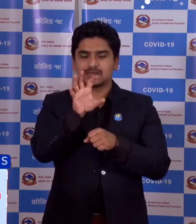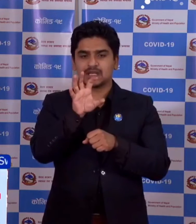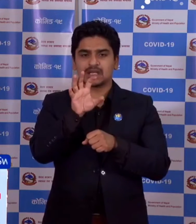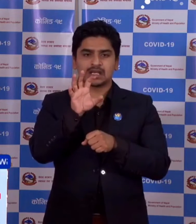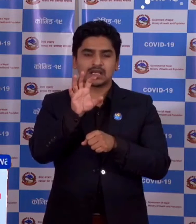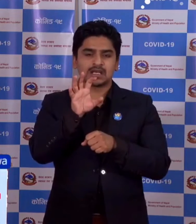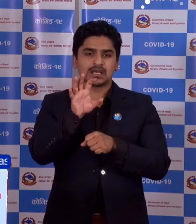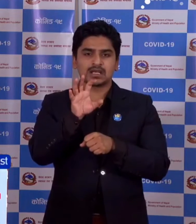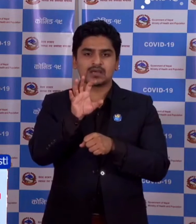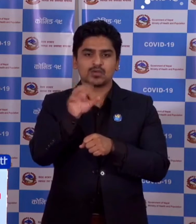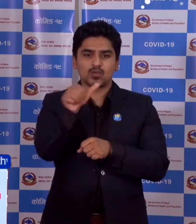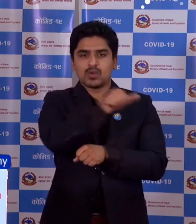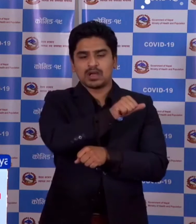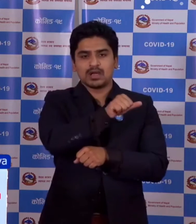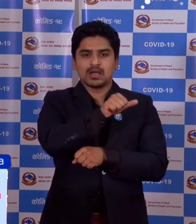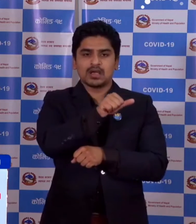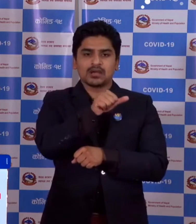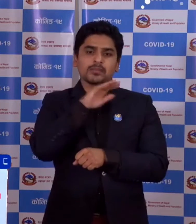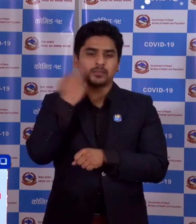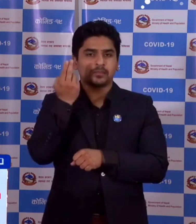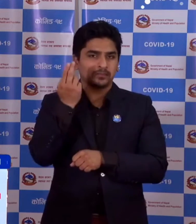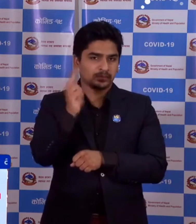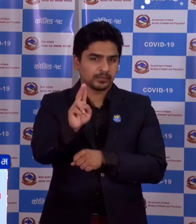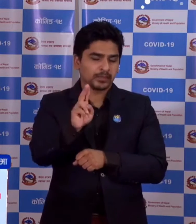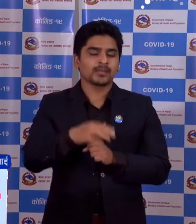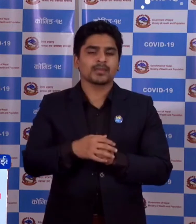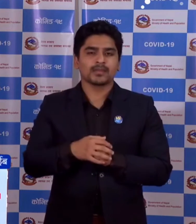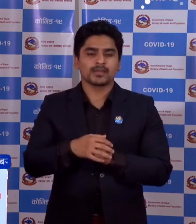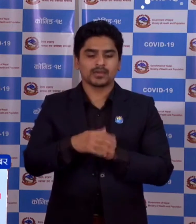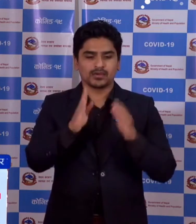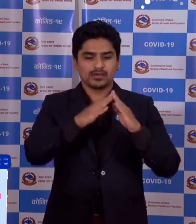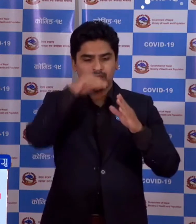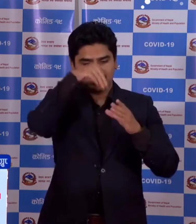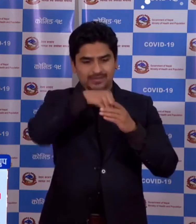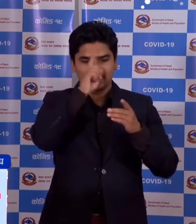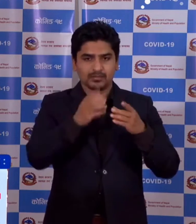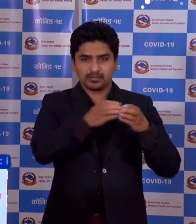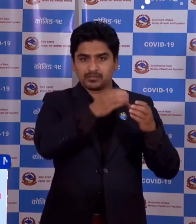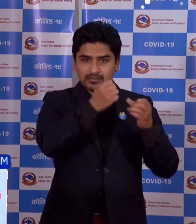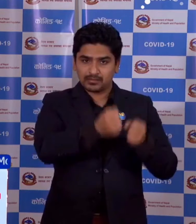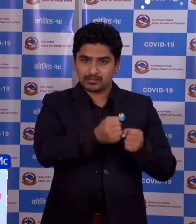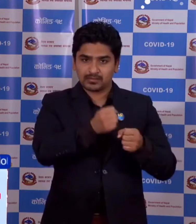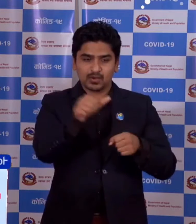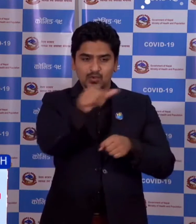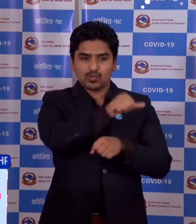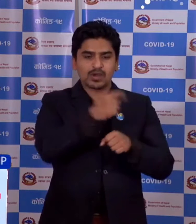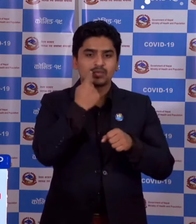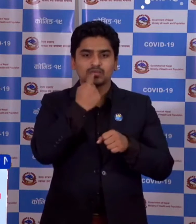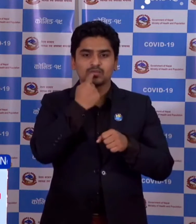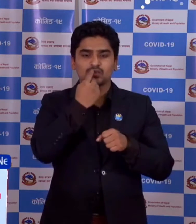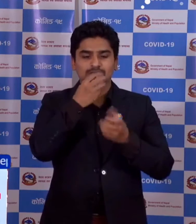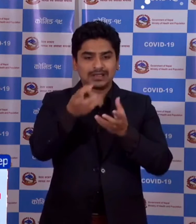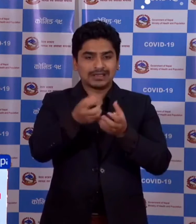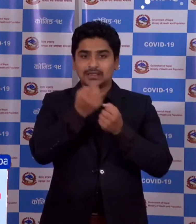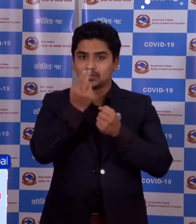6:40 उहाँको निधन भएको छ क्वारेन्टाइनमा र उहाँको स्वाब लिएको